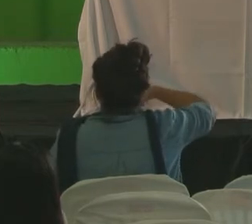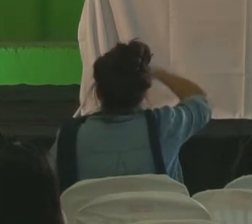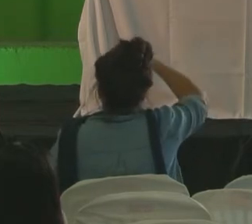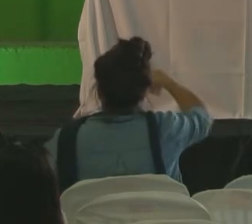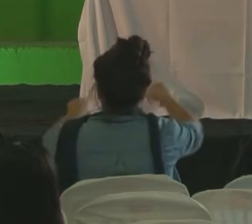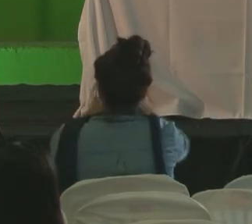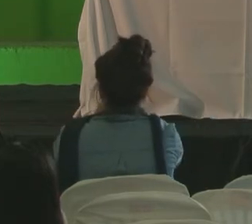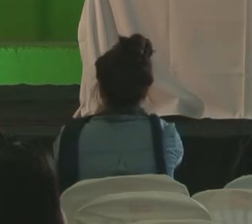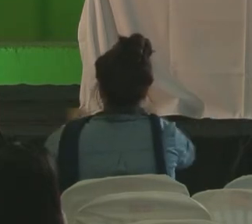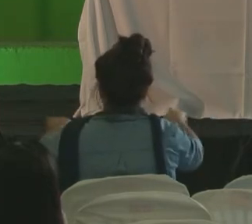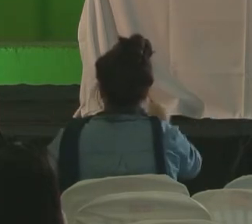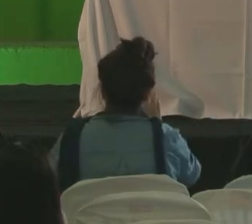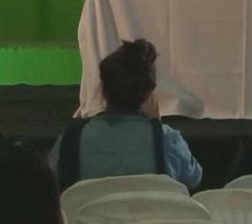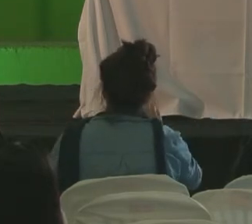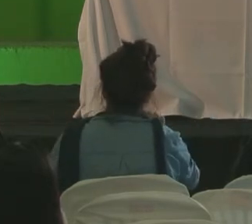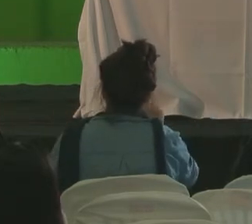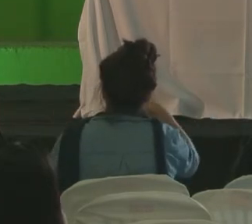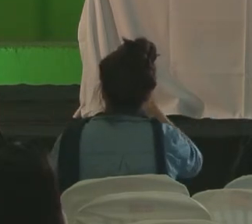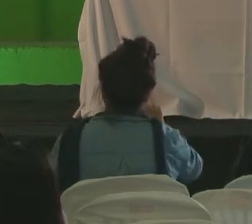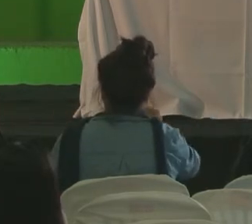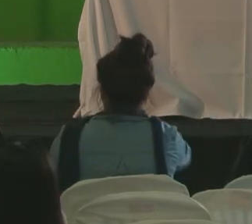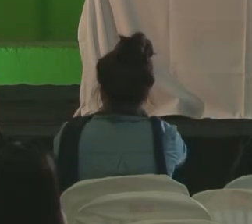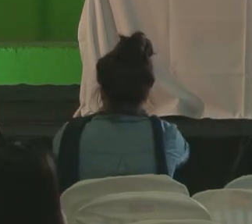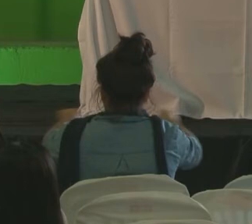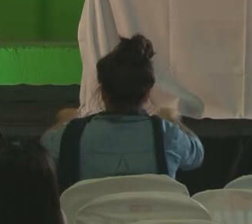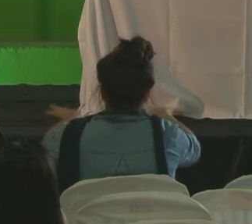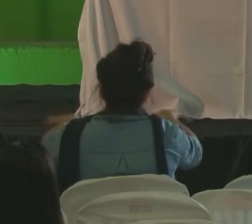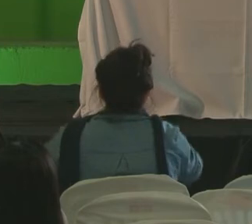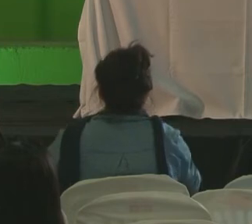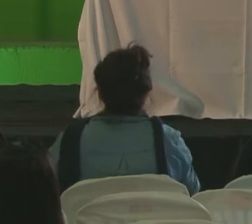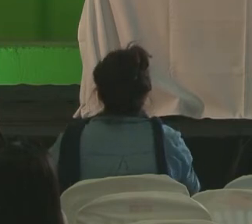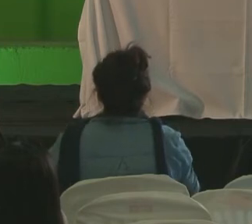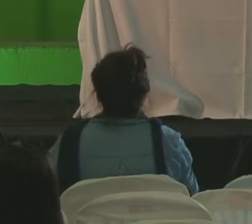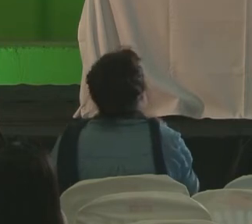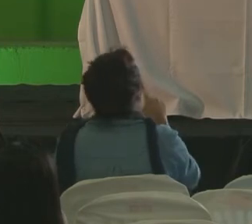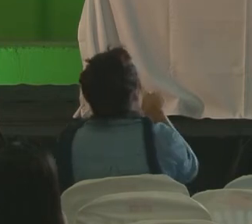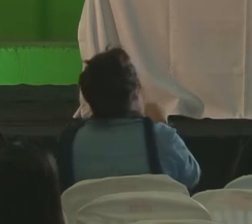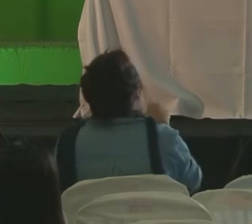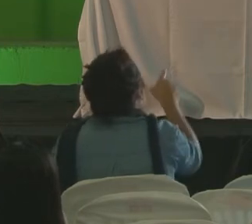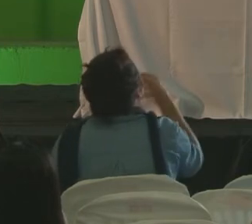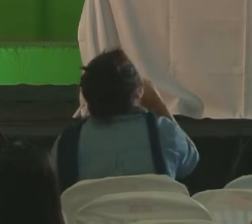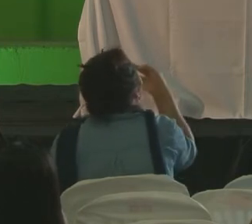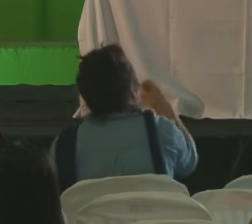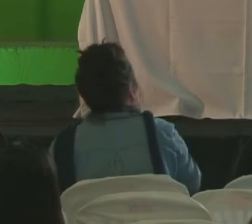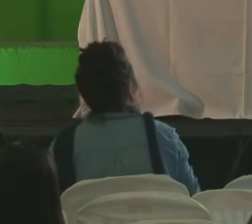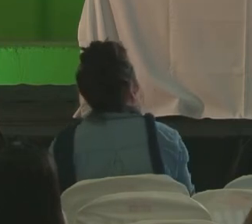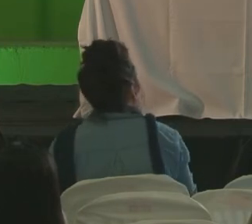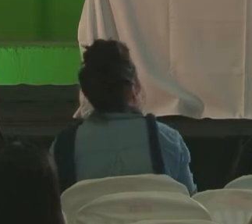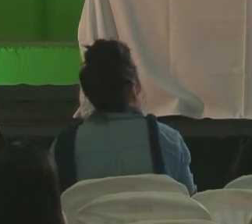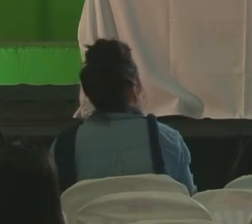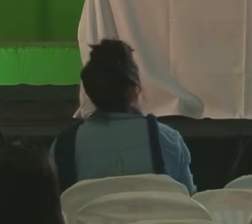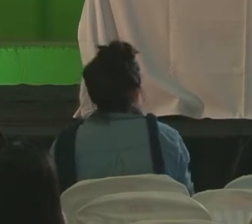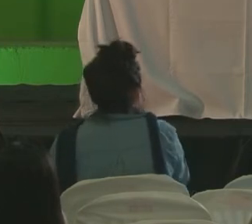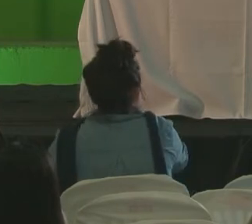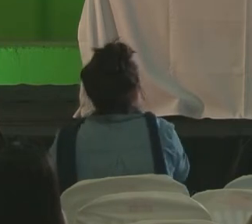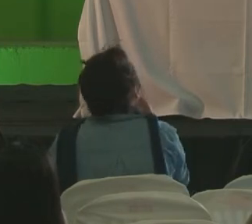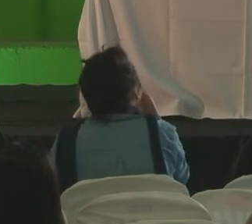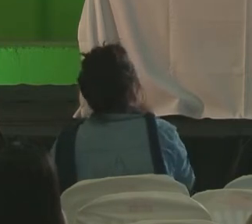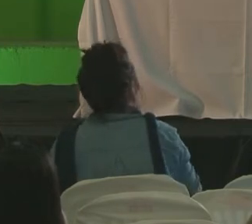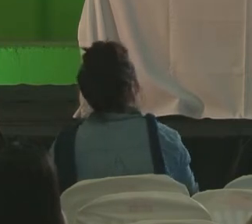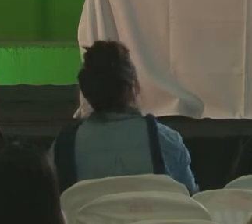as questões da inclusão, e a banca me perguntou assim, Ariadne, o que você sugere? Um segundo professor na sala de